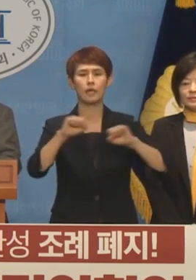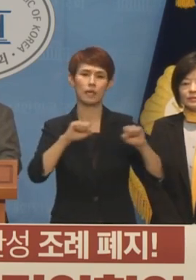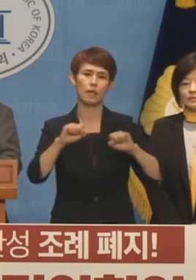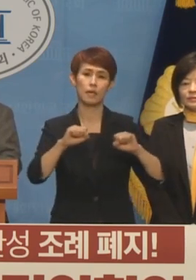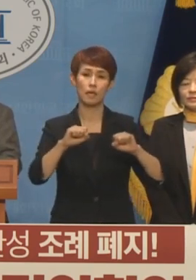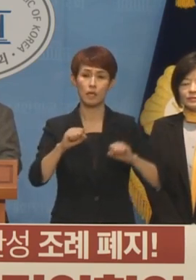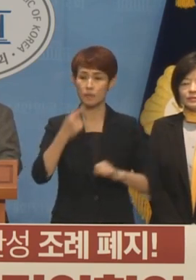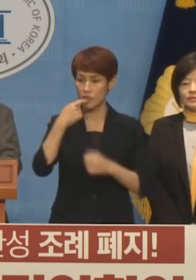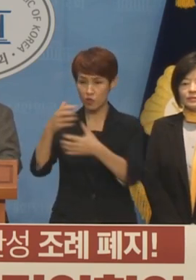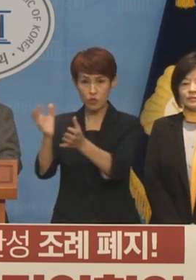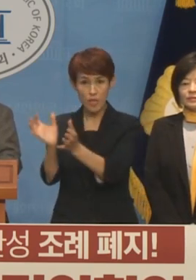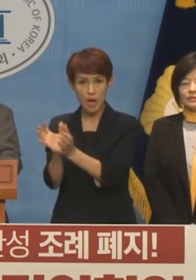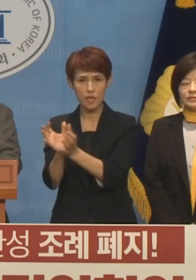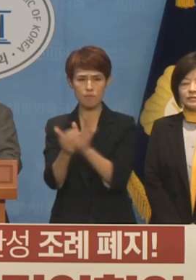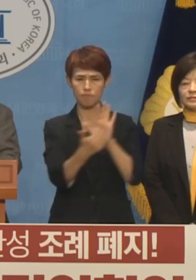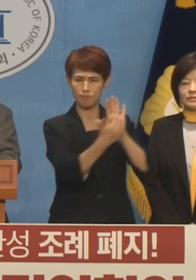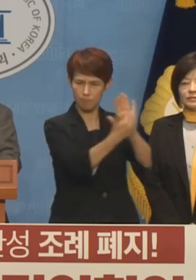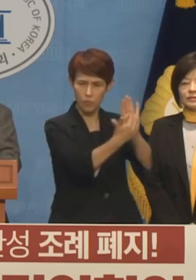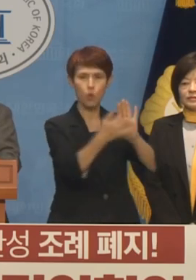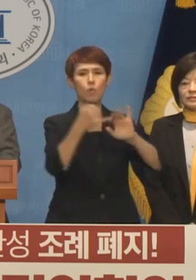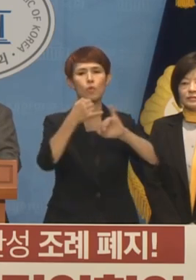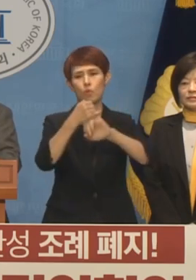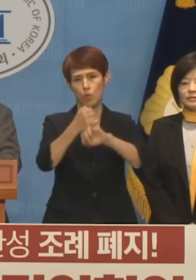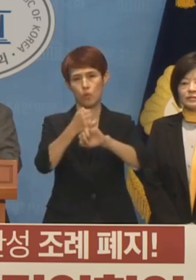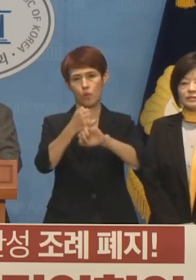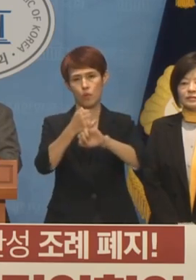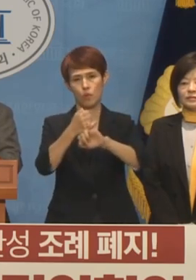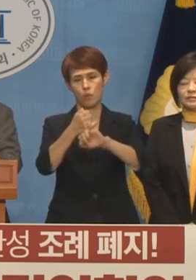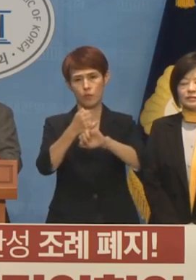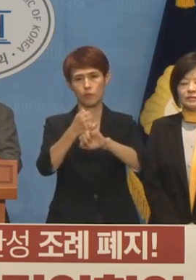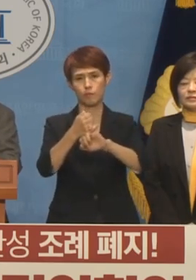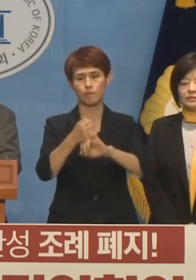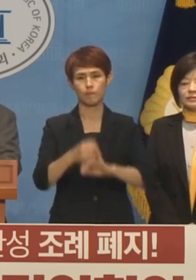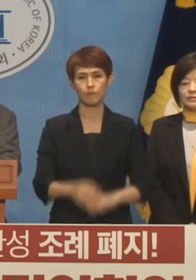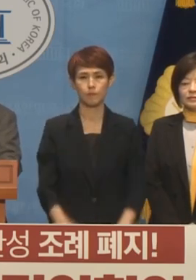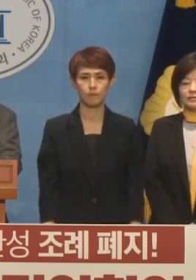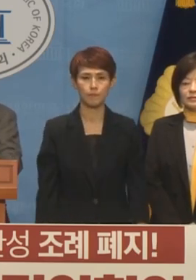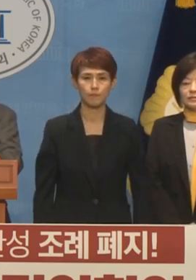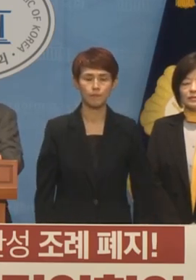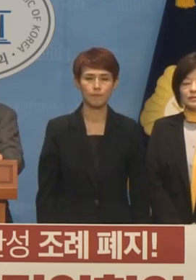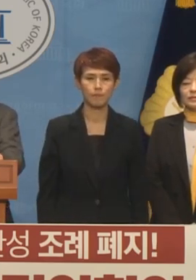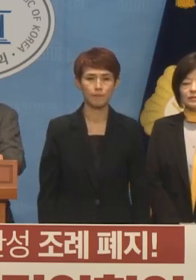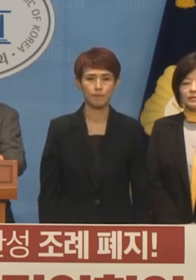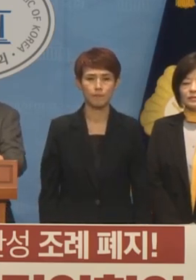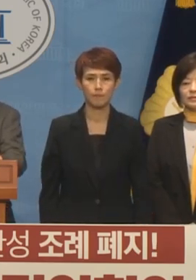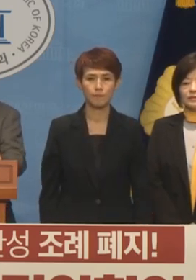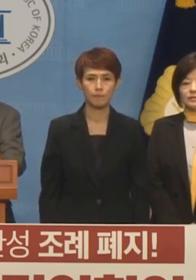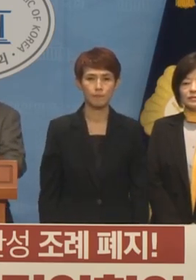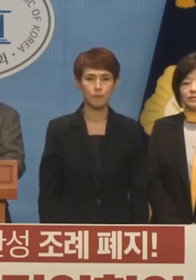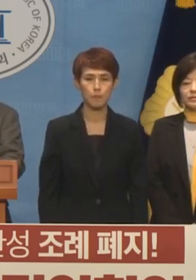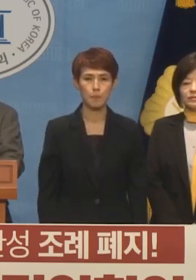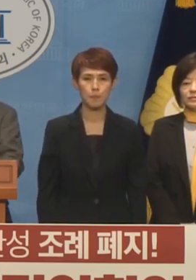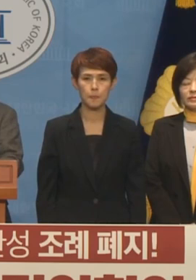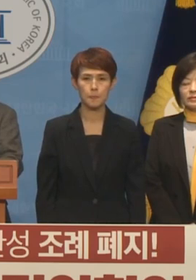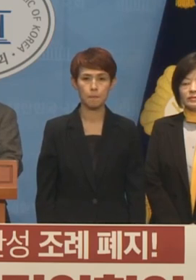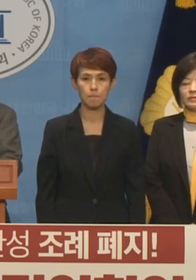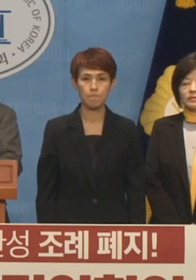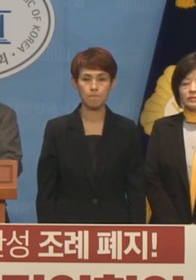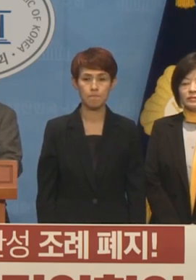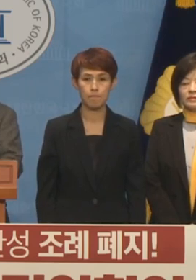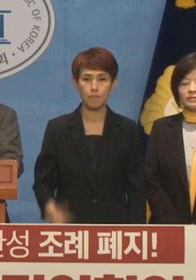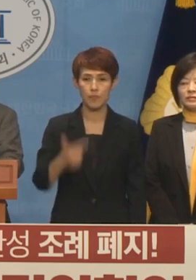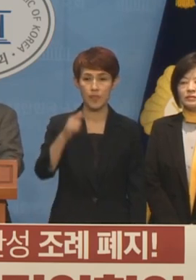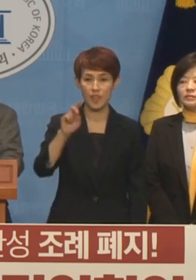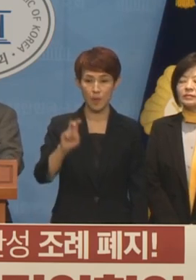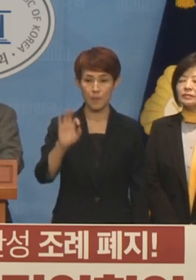저희 더불어민주당이 반드시 막아내겠다는 말씀을 약속을 드리면서 오늘 기자회견을 시작하도록 하겠습니다. 먼저 우리